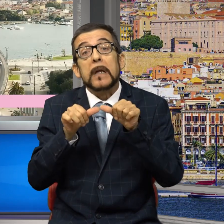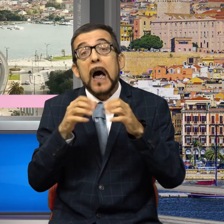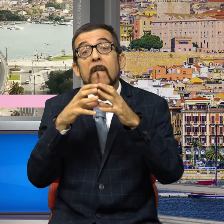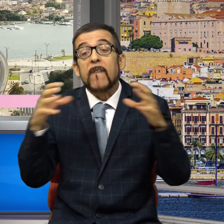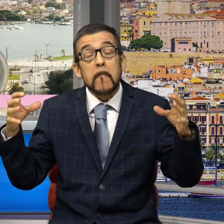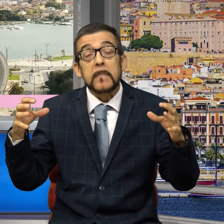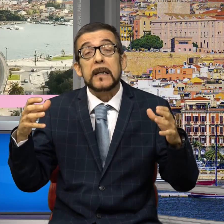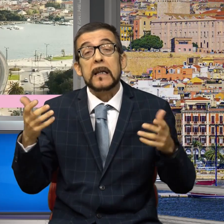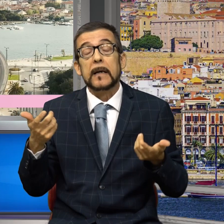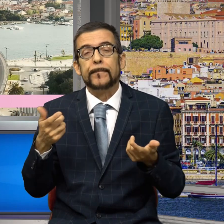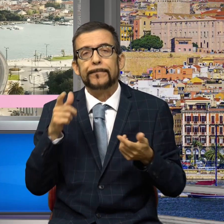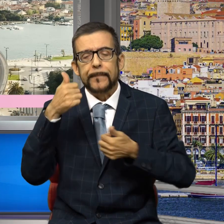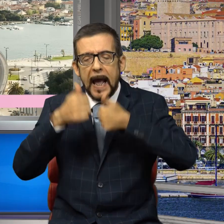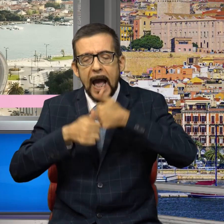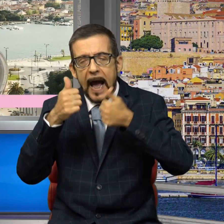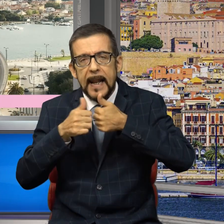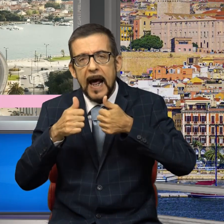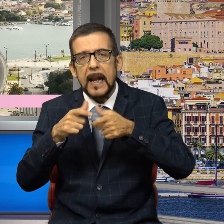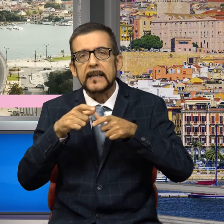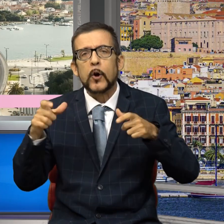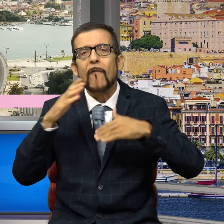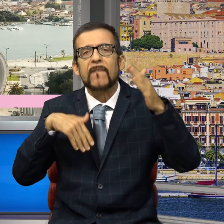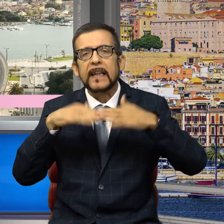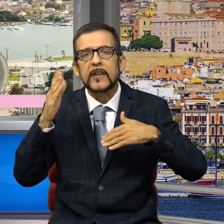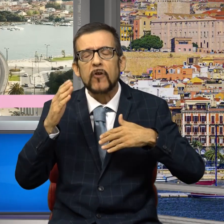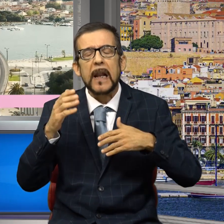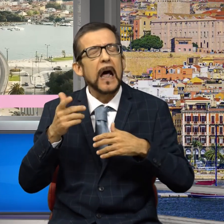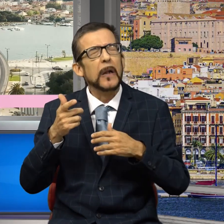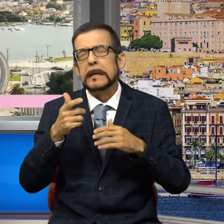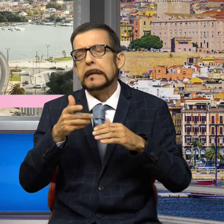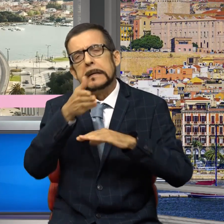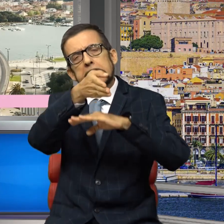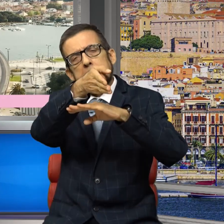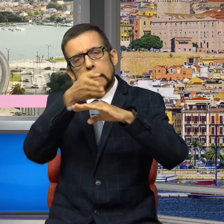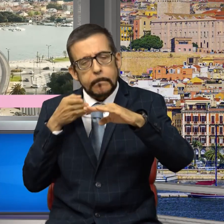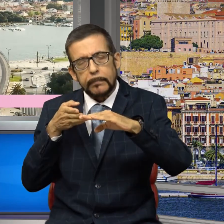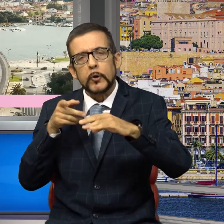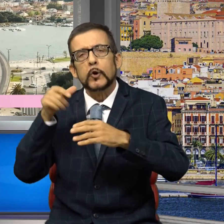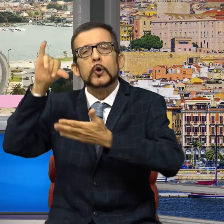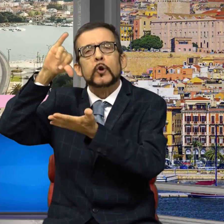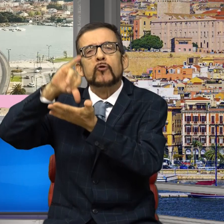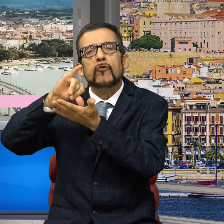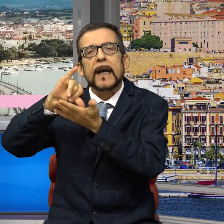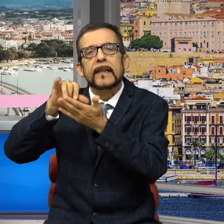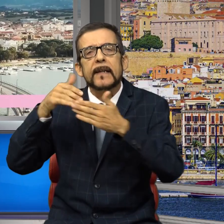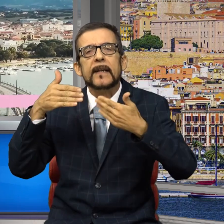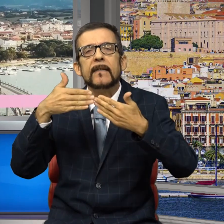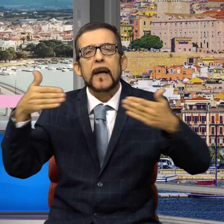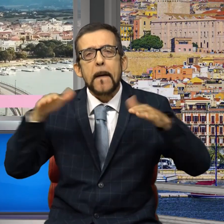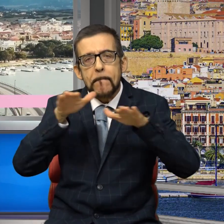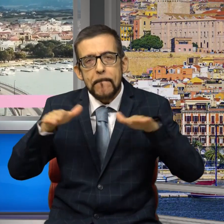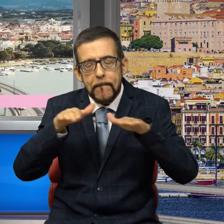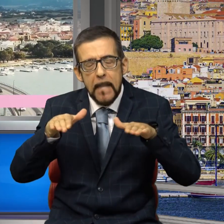paracadute. L'analisi di Confartigianato Gallura evidenzia un crescente divario tra i centri costieri in espansione e quelli interni, sempre